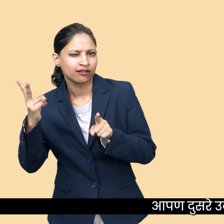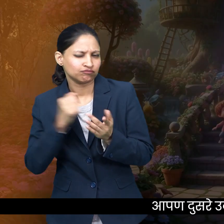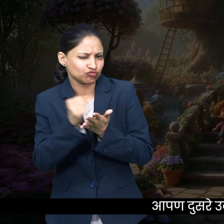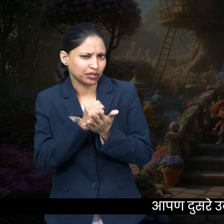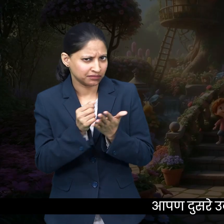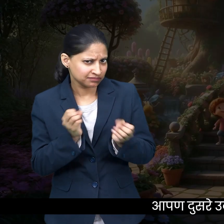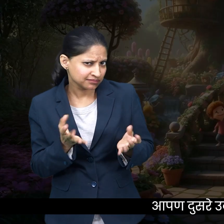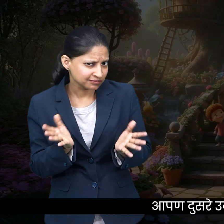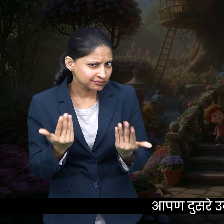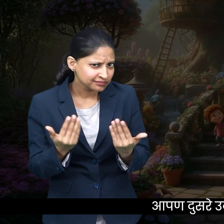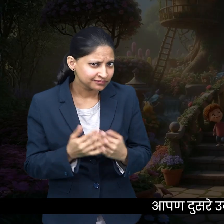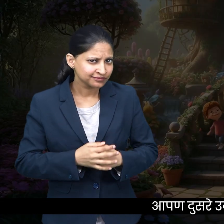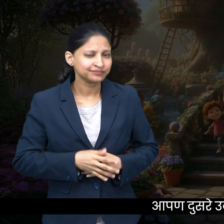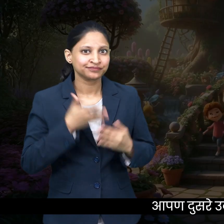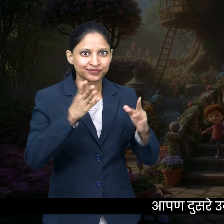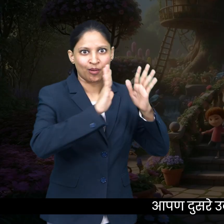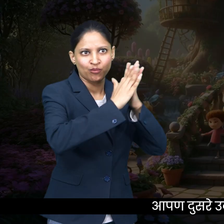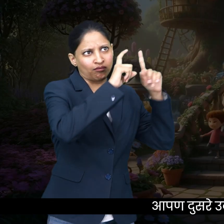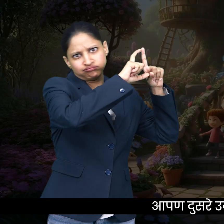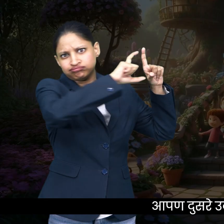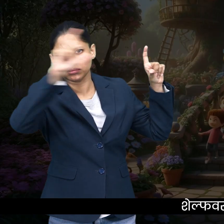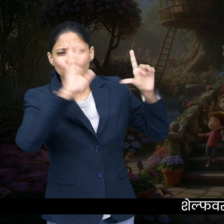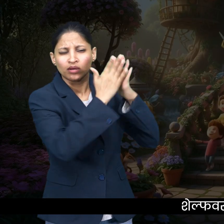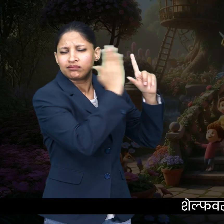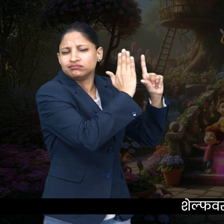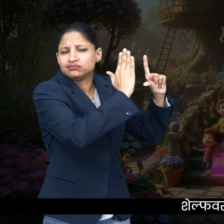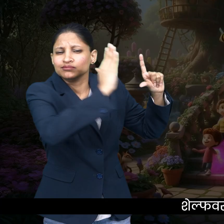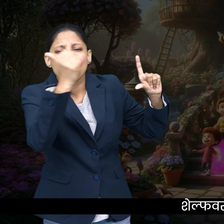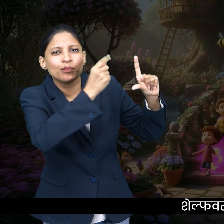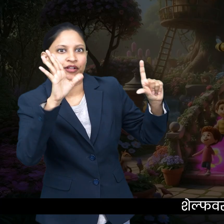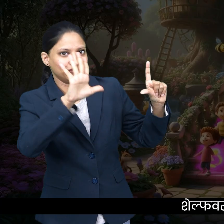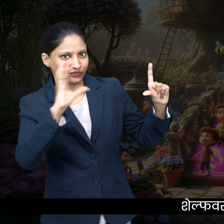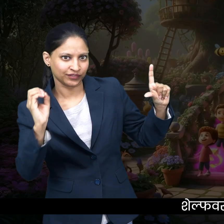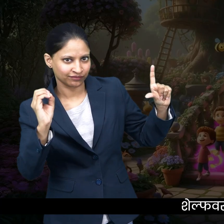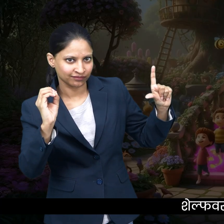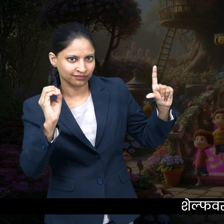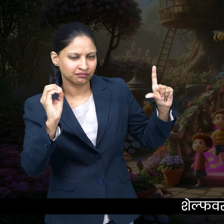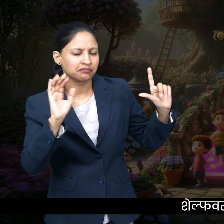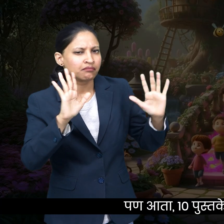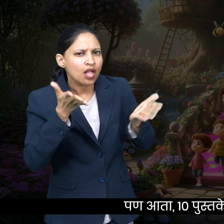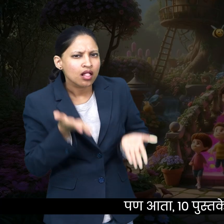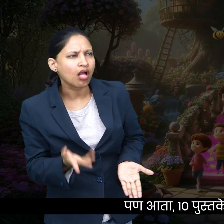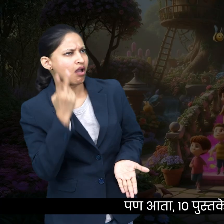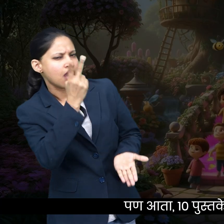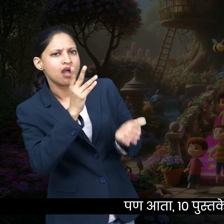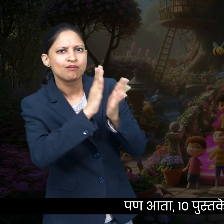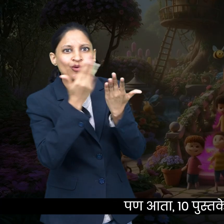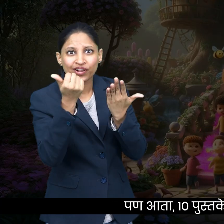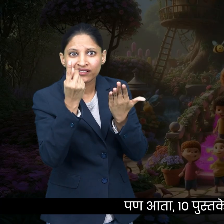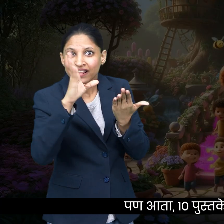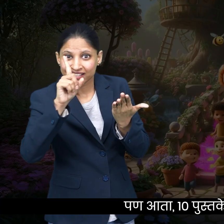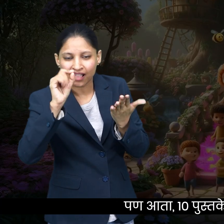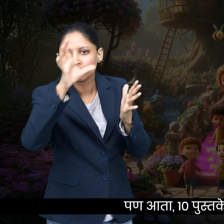आपण दुसरे उदाहरण वापरून पाहूयात का? शेल्फवर 50 पुस्तके आहेत. पण आता